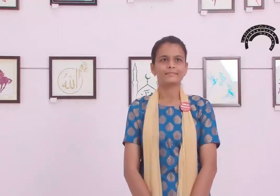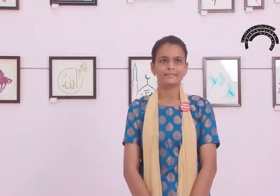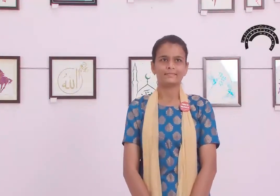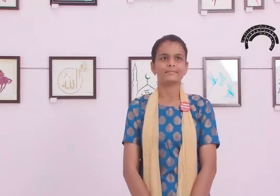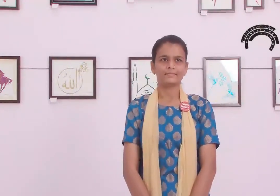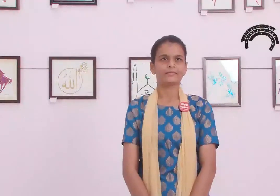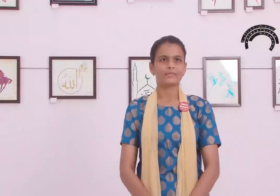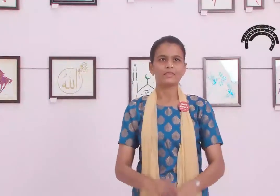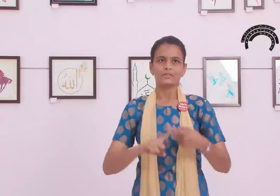કહેવા માગો છો?